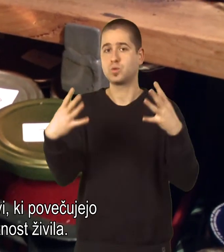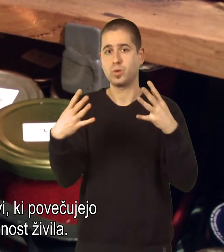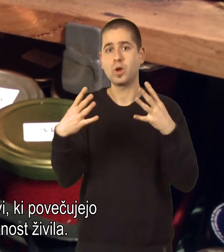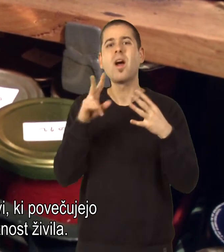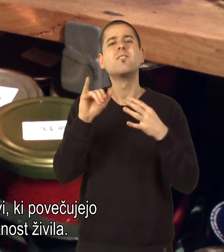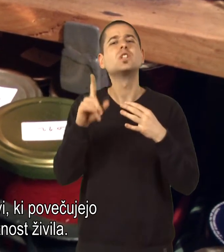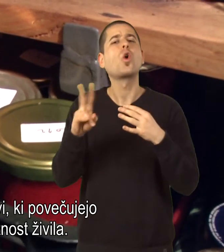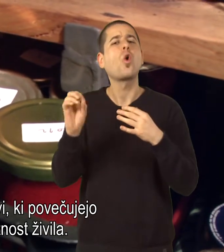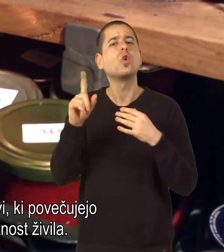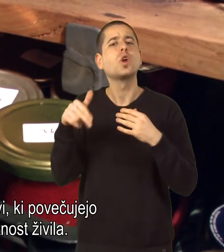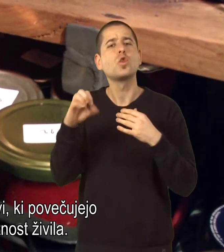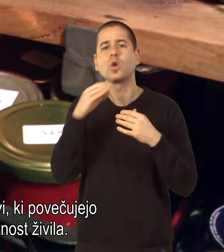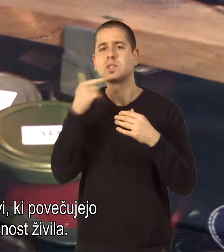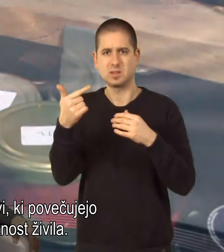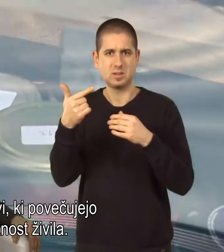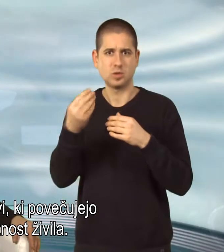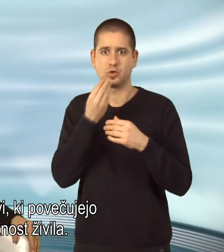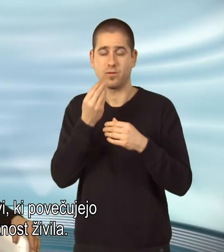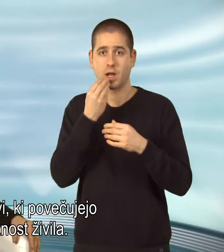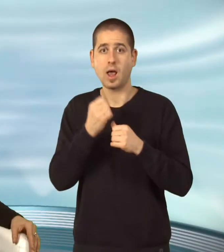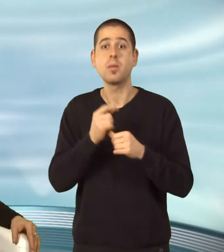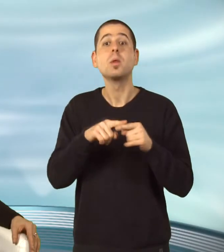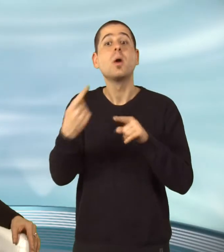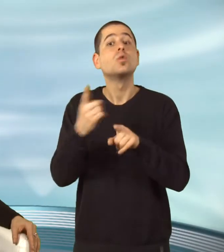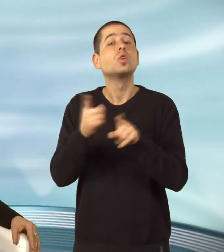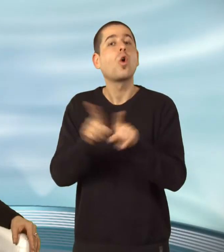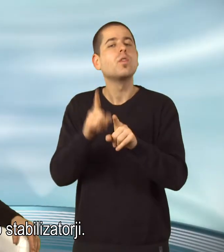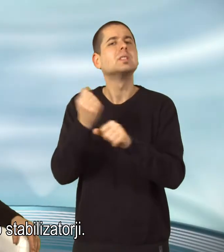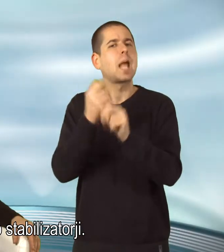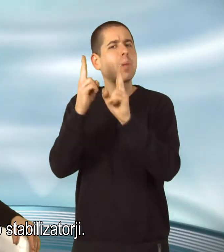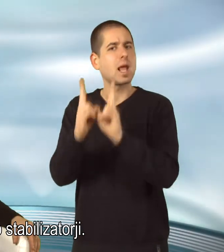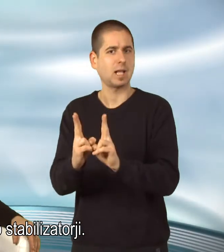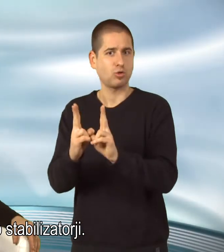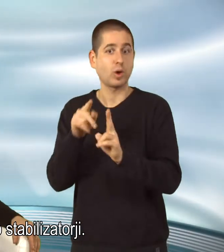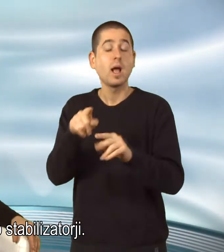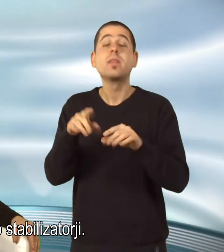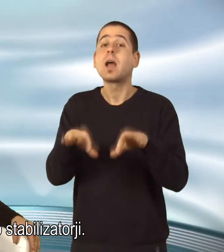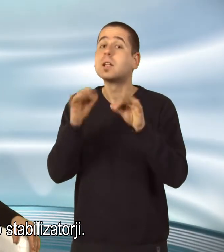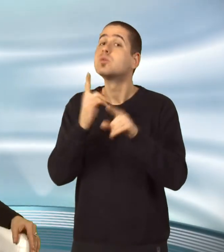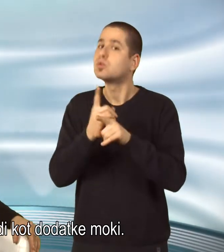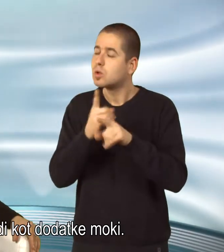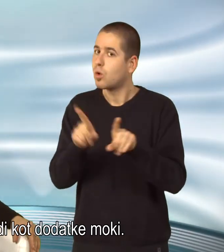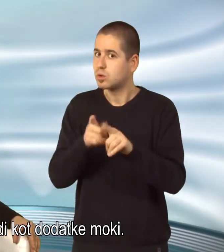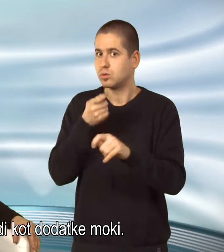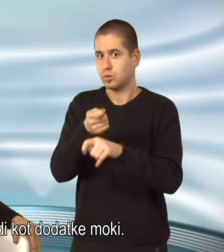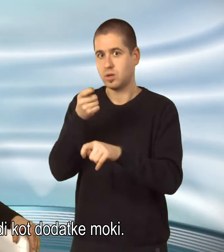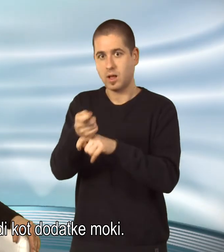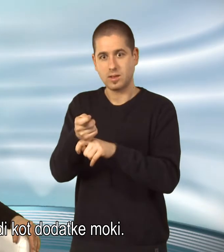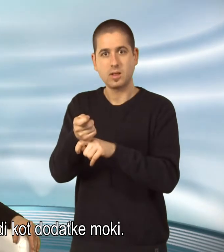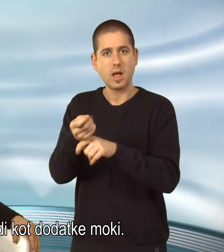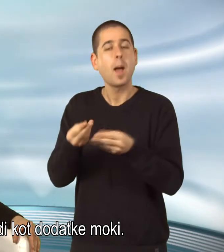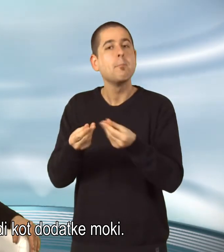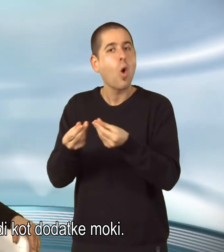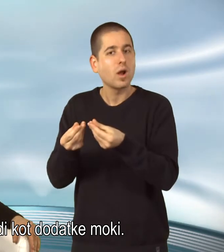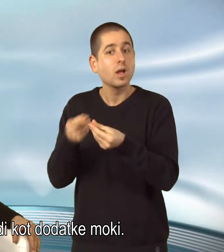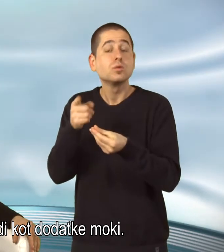snovi, ki povečujejo viskoznost živila. Tudi kot stabilizatorji, najdemo jih tudi kot